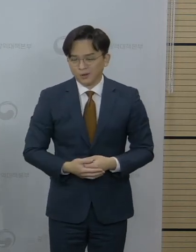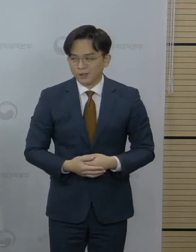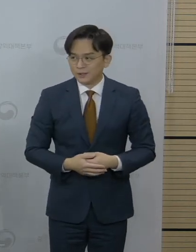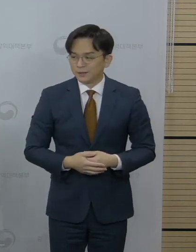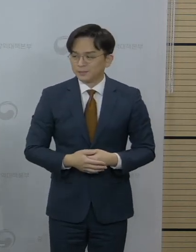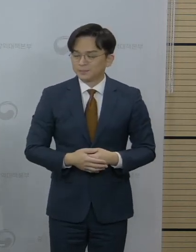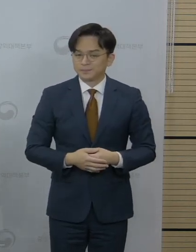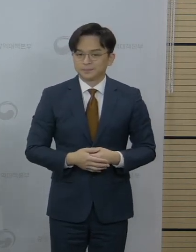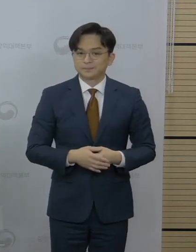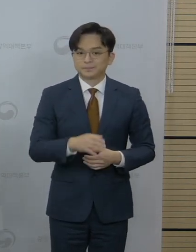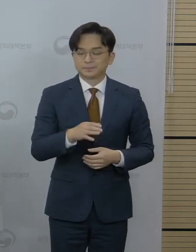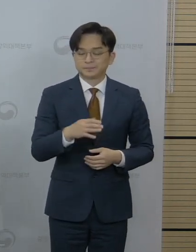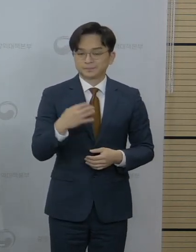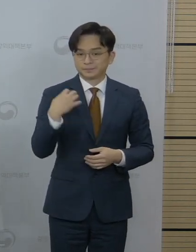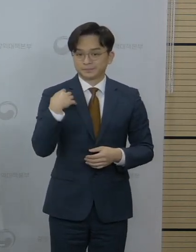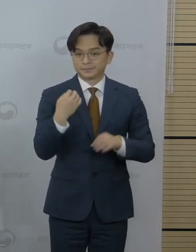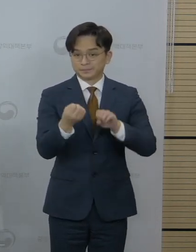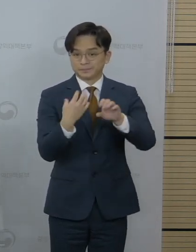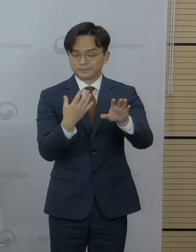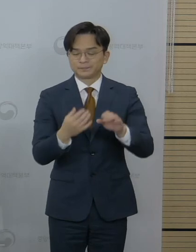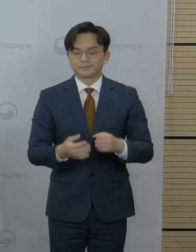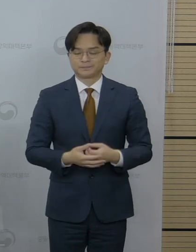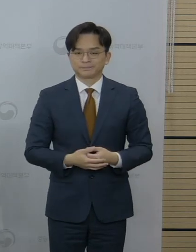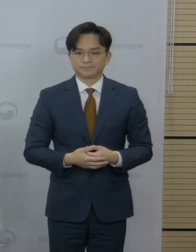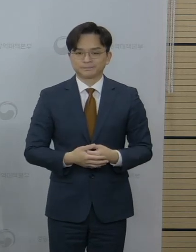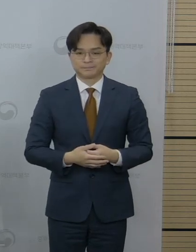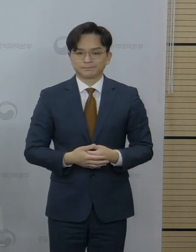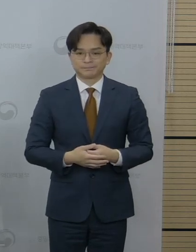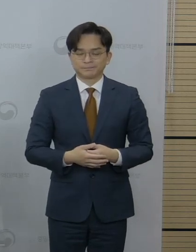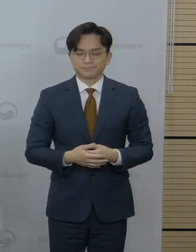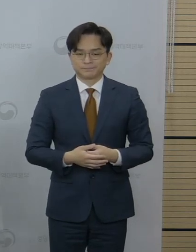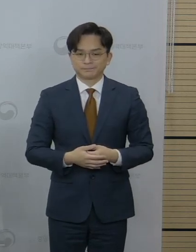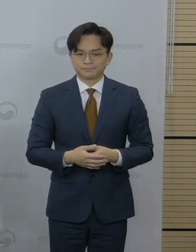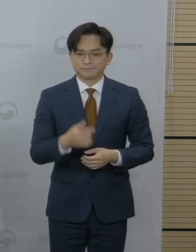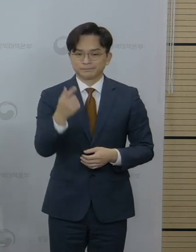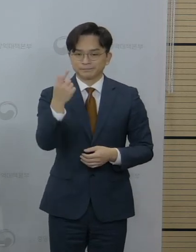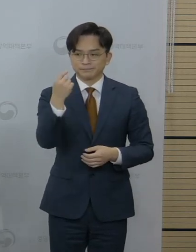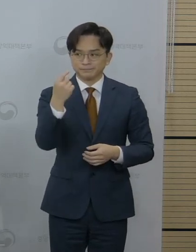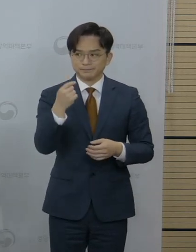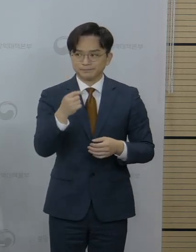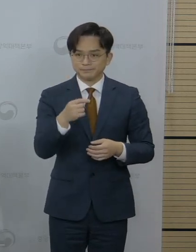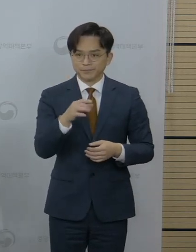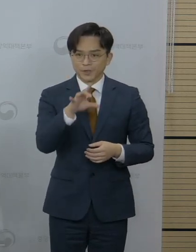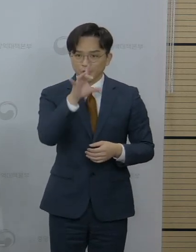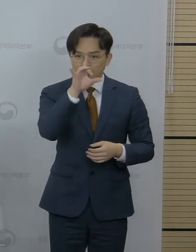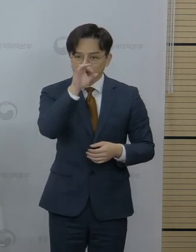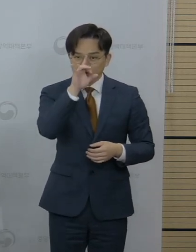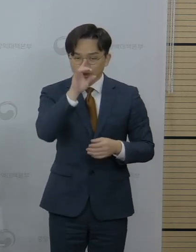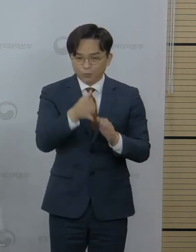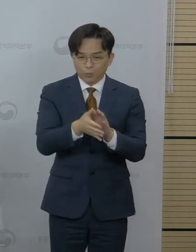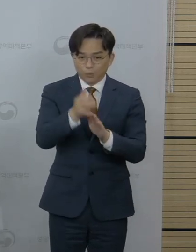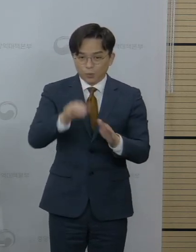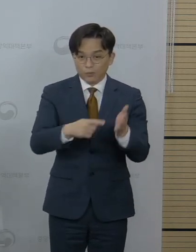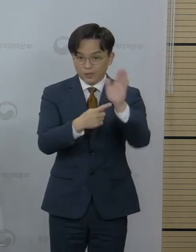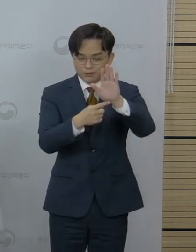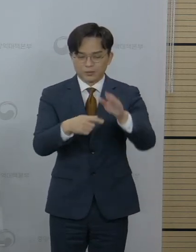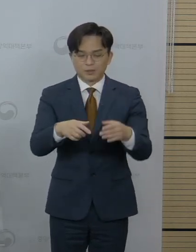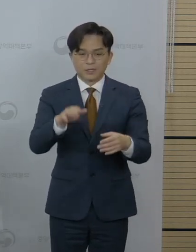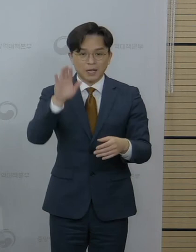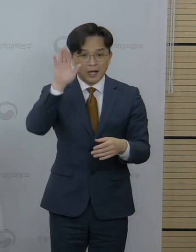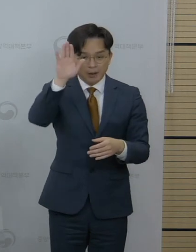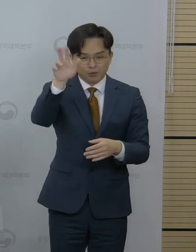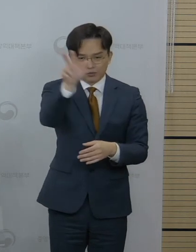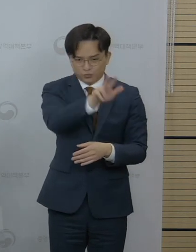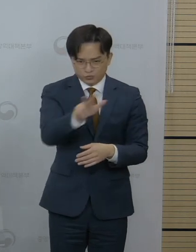연말연시의 그 방역 대책에서 종교 시설의 경우는 비대면을 원칙으로 해서 예배를 실시를